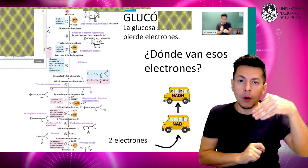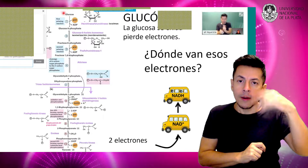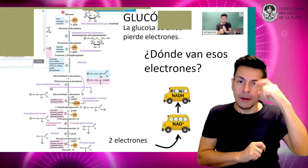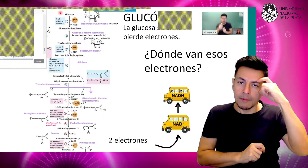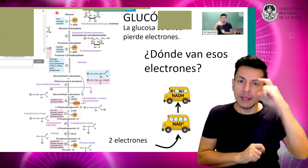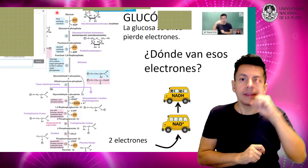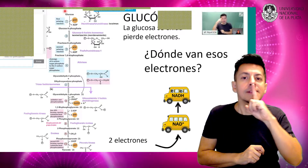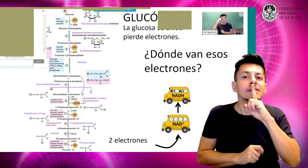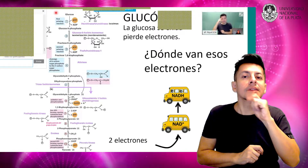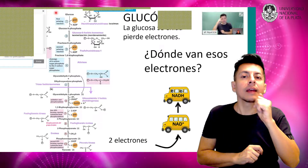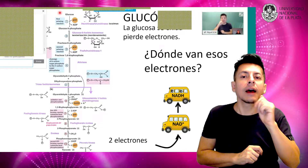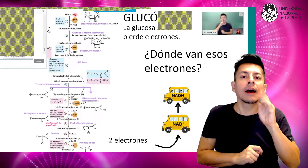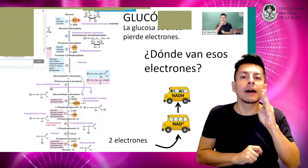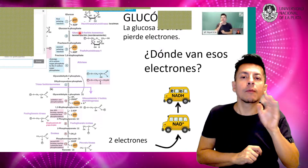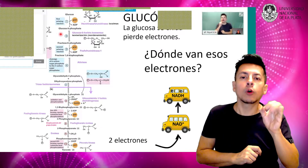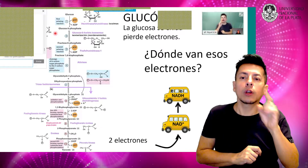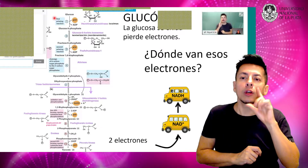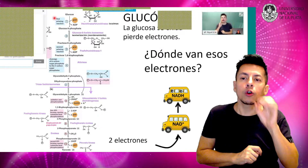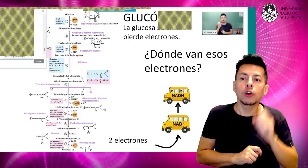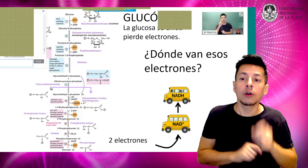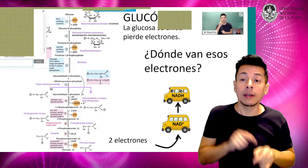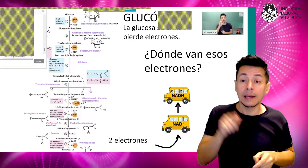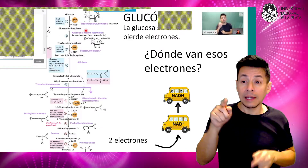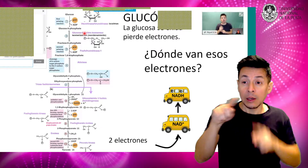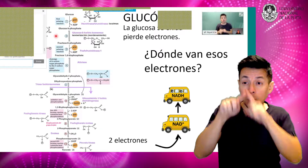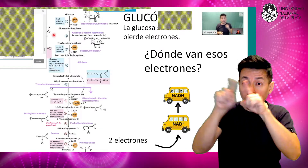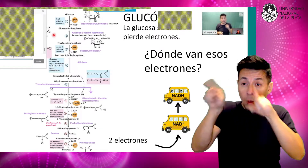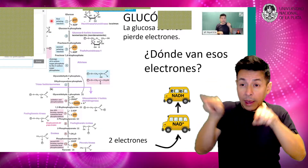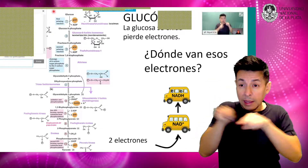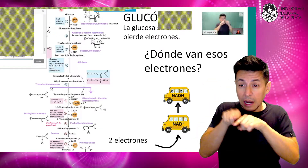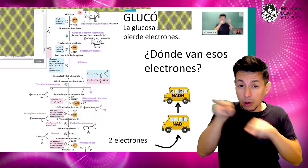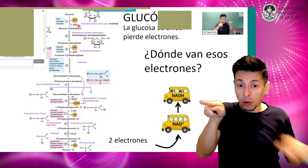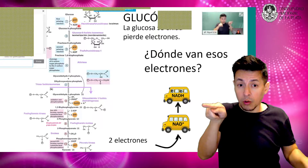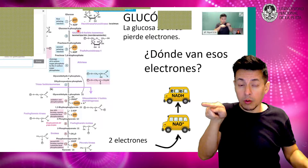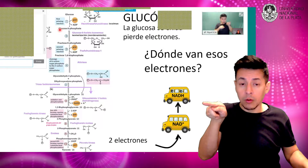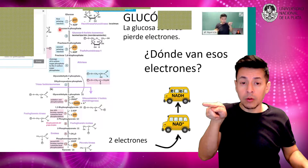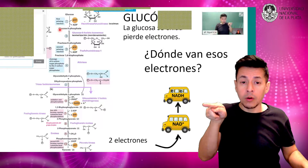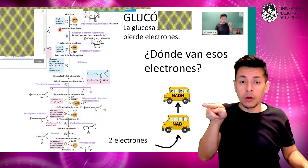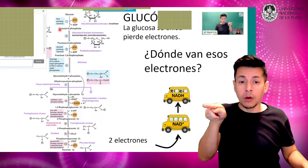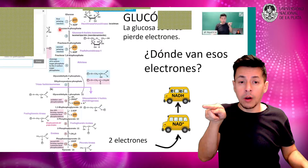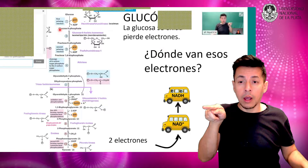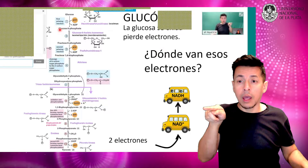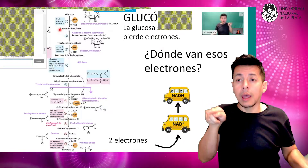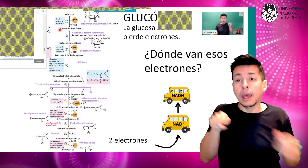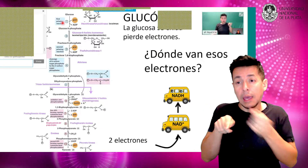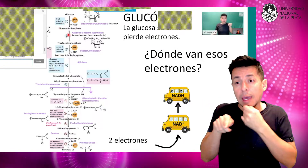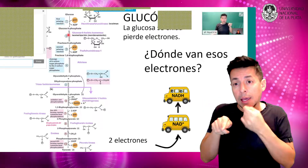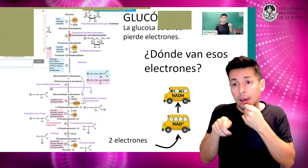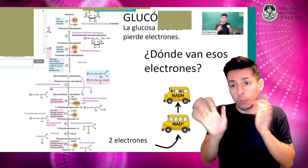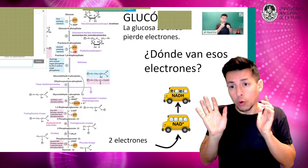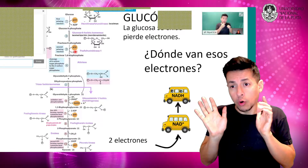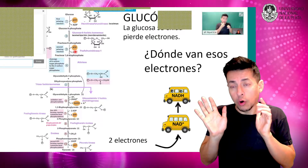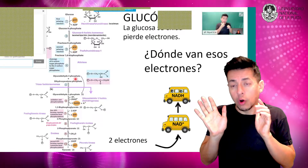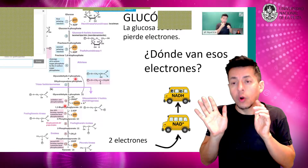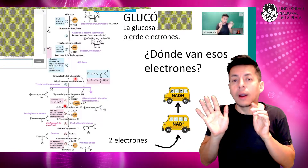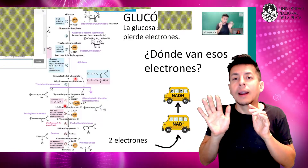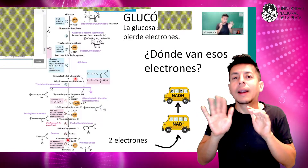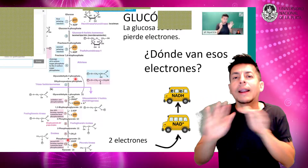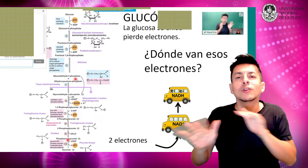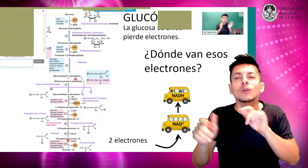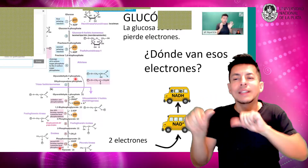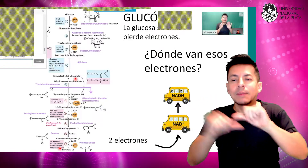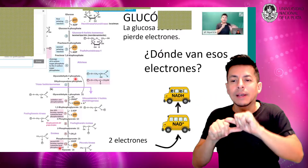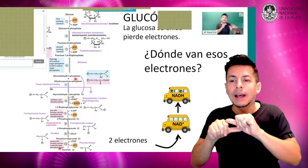6-fosfato. Este cuadradito de acá sería un ejemplo de reacción química. Pero si juntamos estas